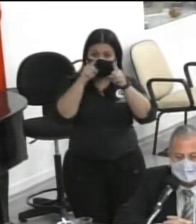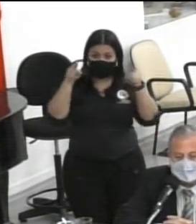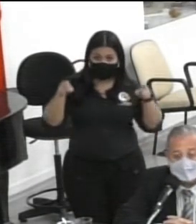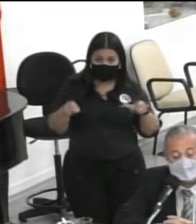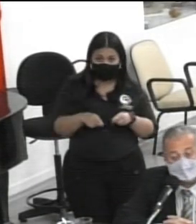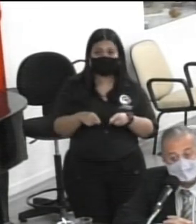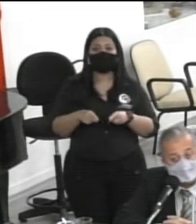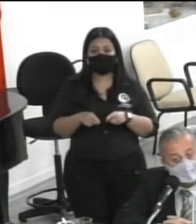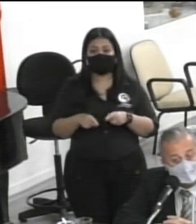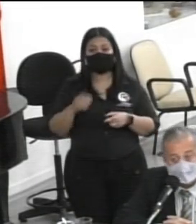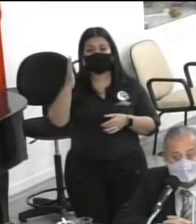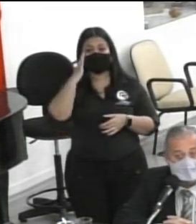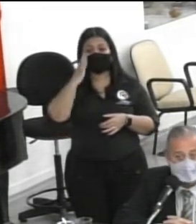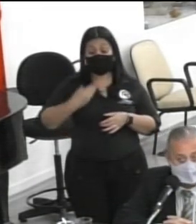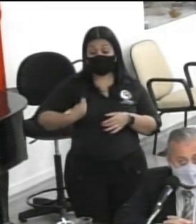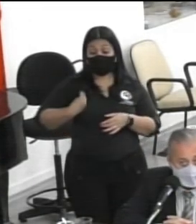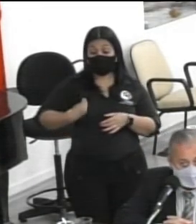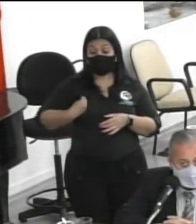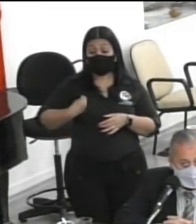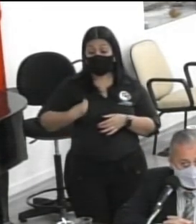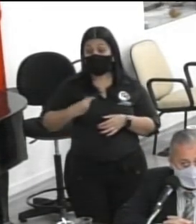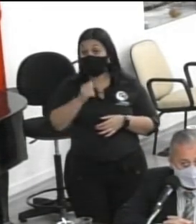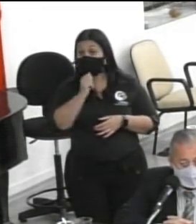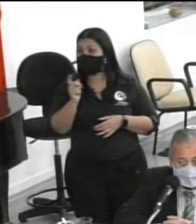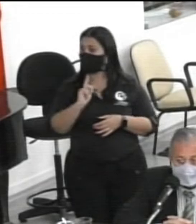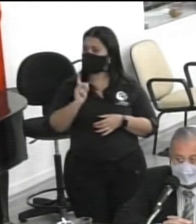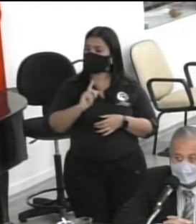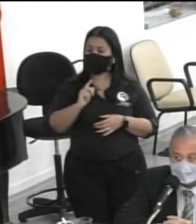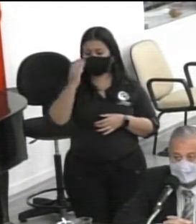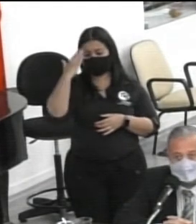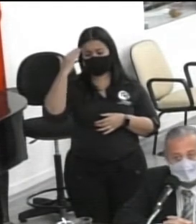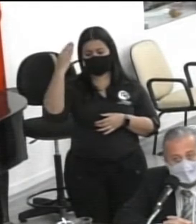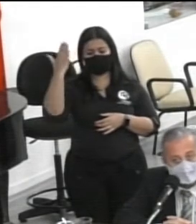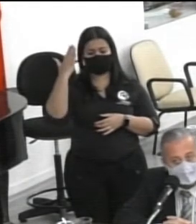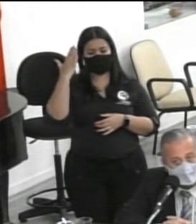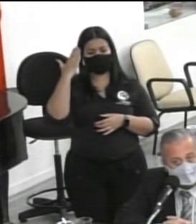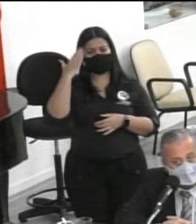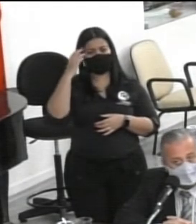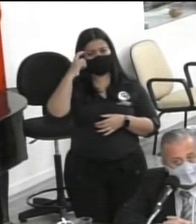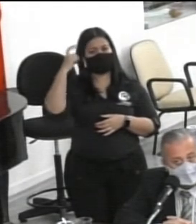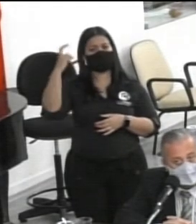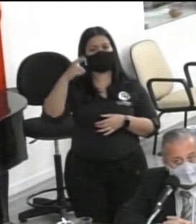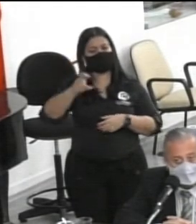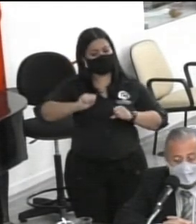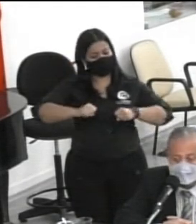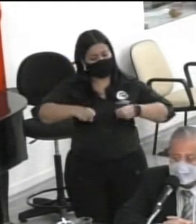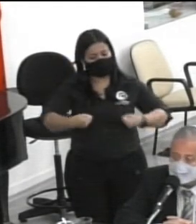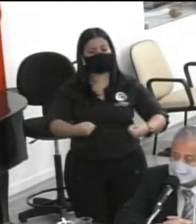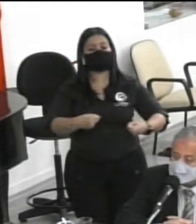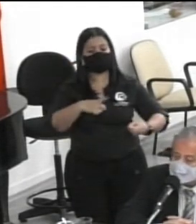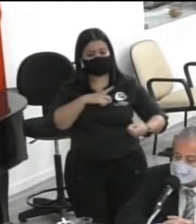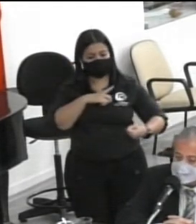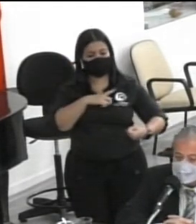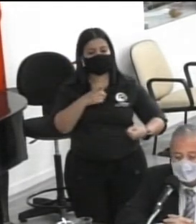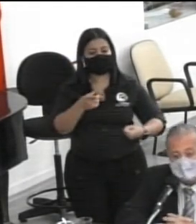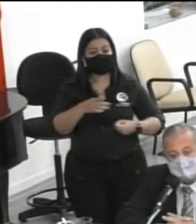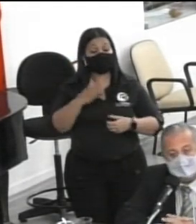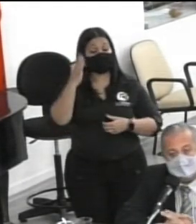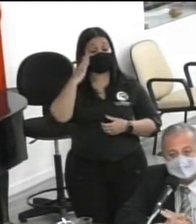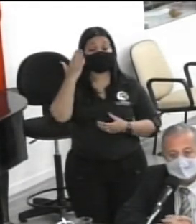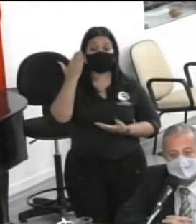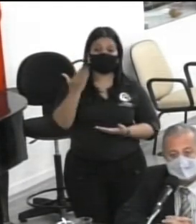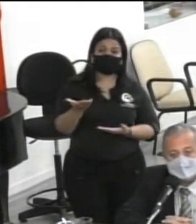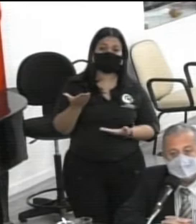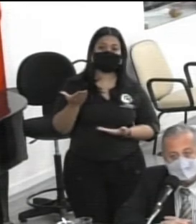que onde você está hoje não é à toa, eu sei da tua determinação, eu sei que você